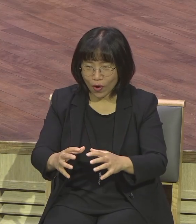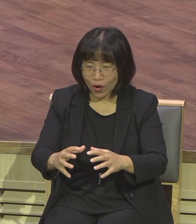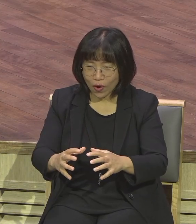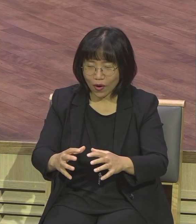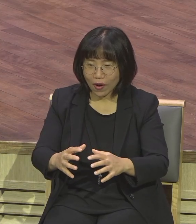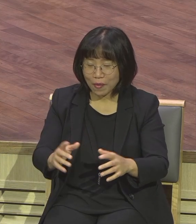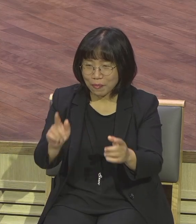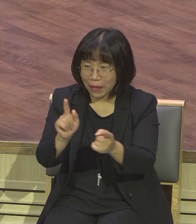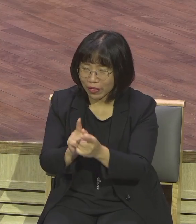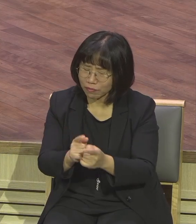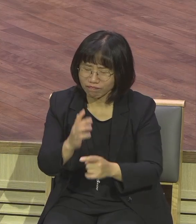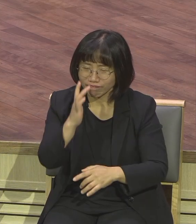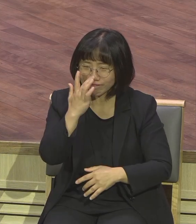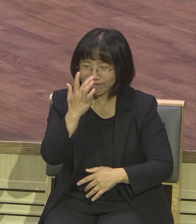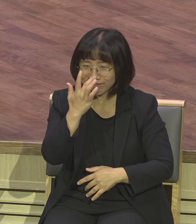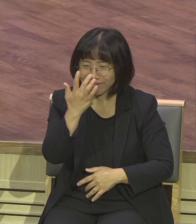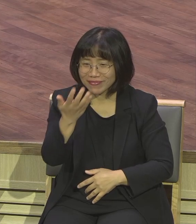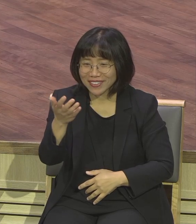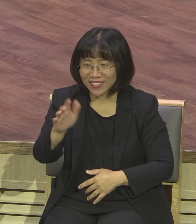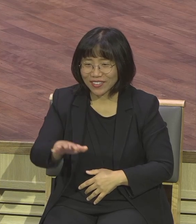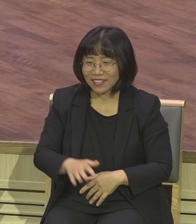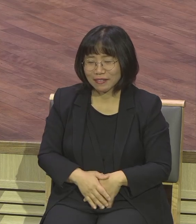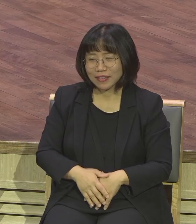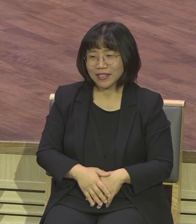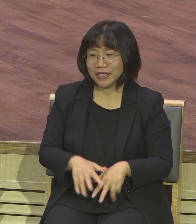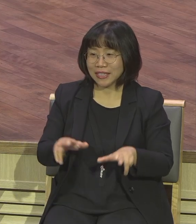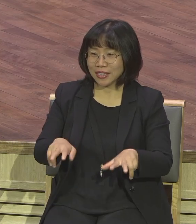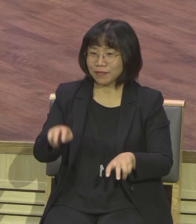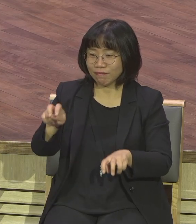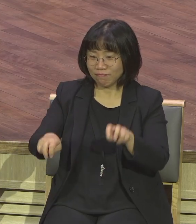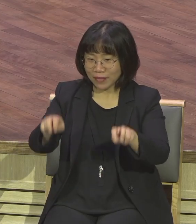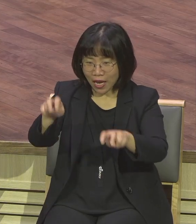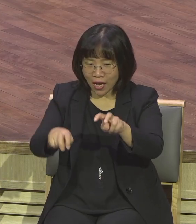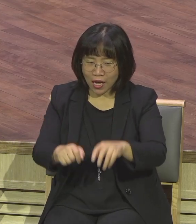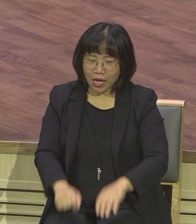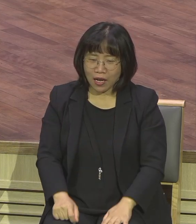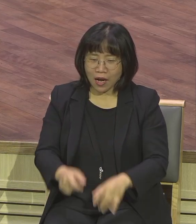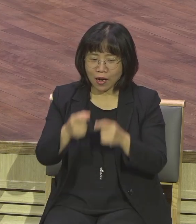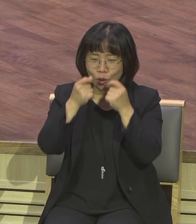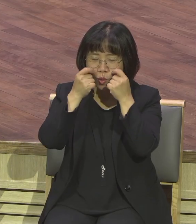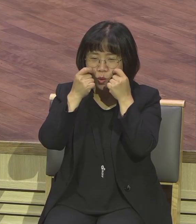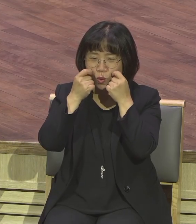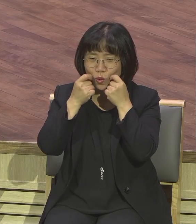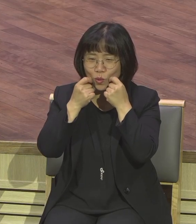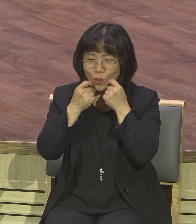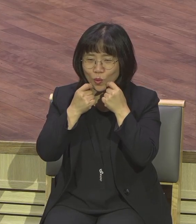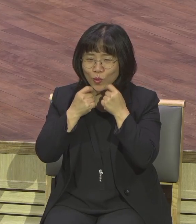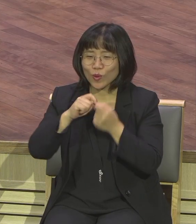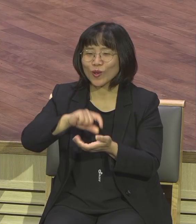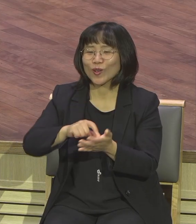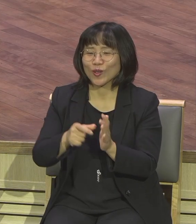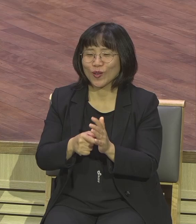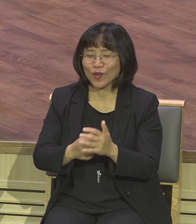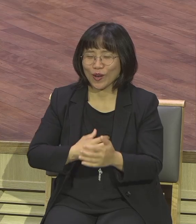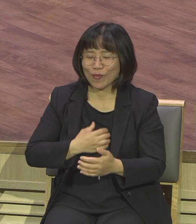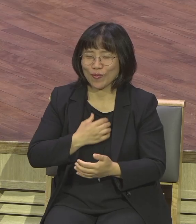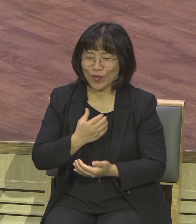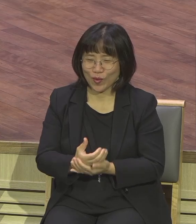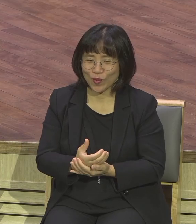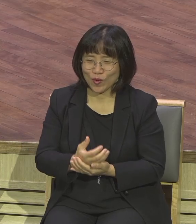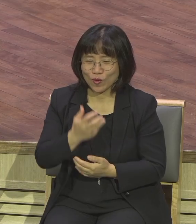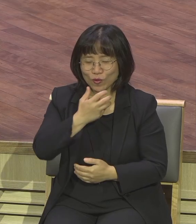별로 감동이 없었는데 띄엄띄엄 앉았는데도 막 그냥 눈물이 날 정도로 감동이 되네. 이게 뭐